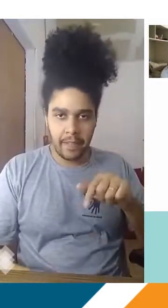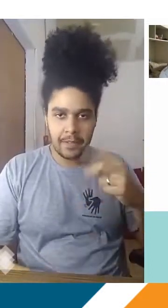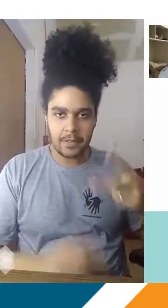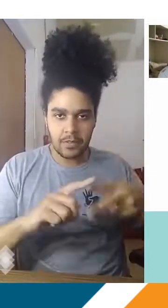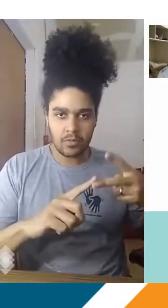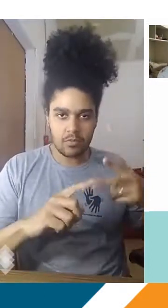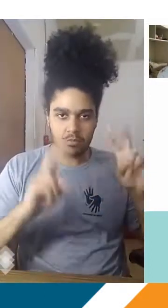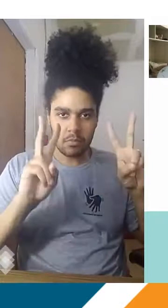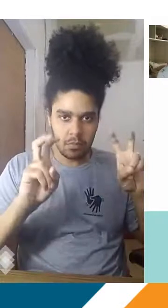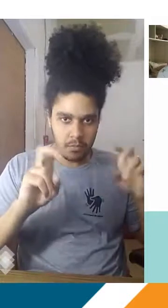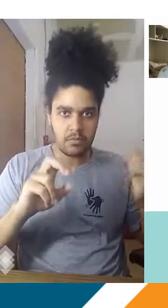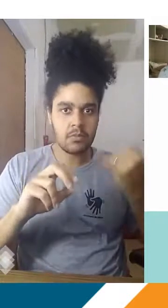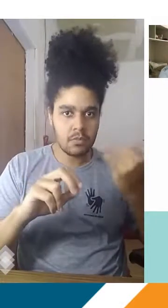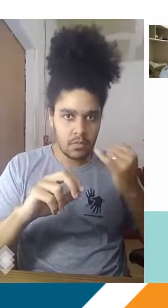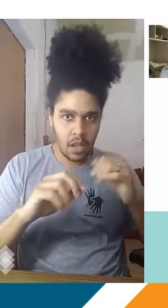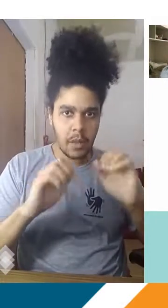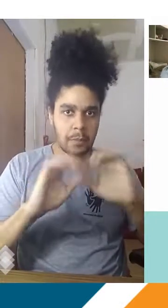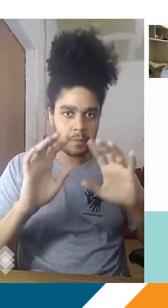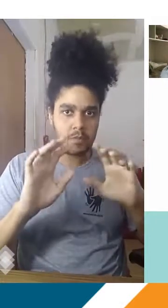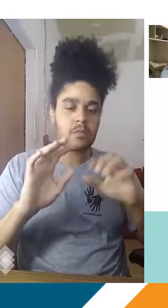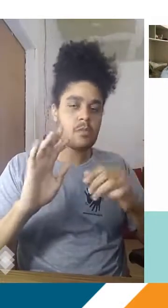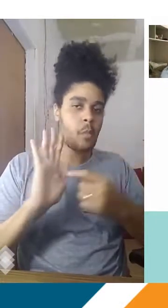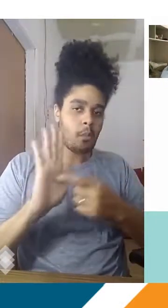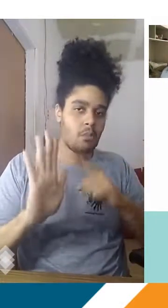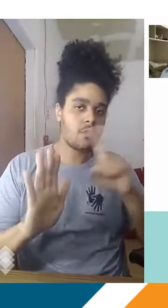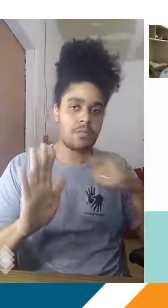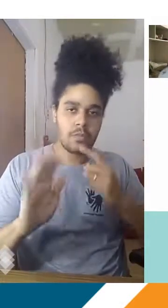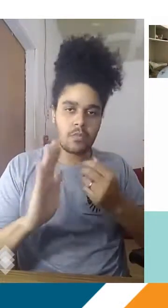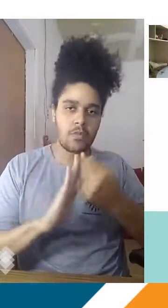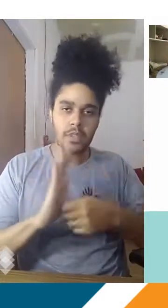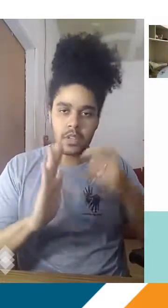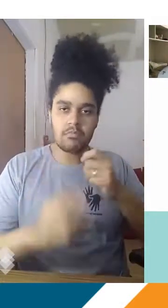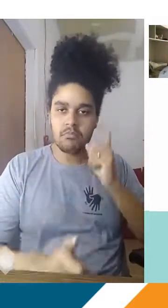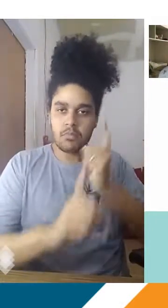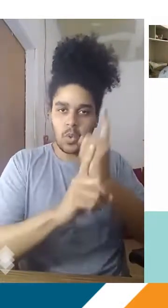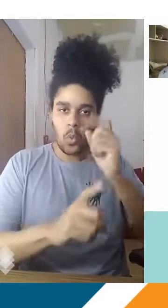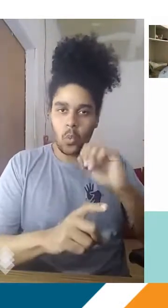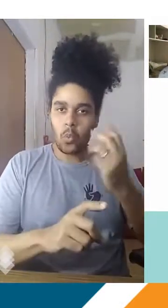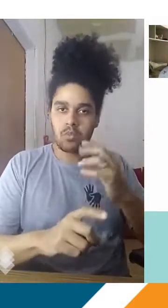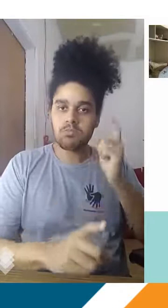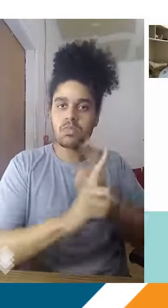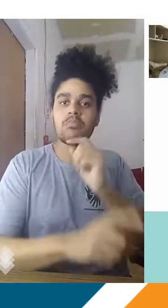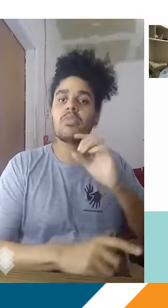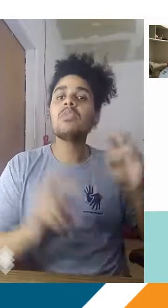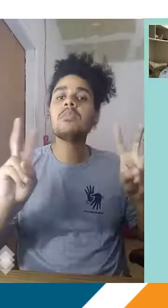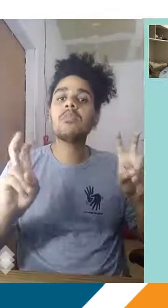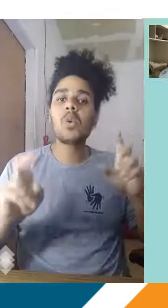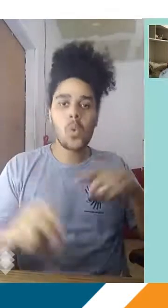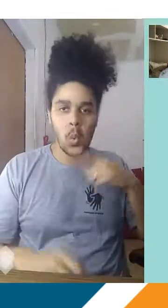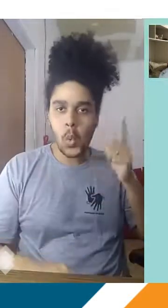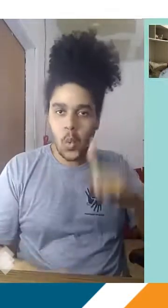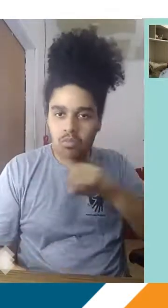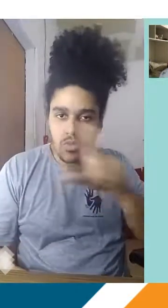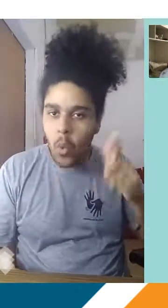dois eixos temáticos importantes que estão aparecendo nos nossos textos motivadores para que a gente consiga adivinhar ou descobrir qual é o nosso tema. E